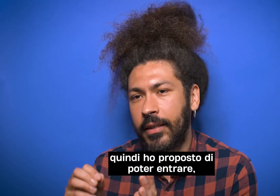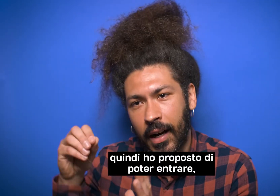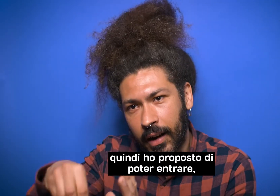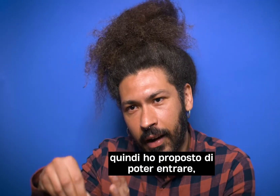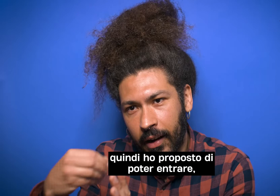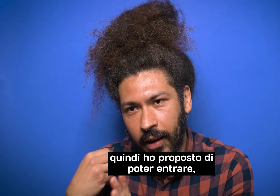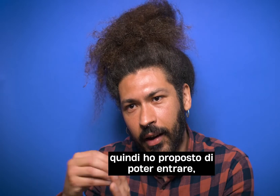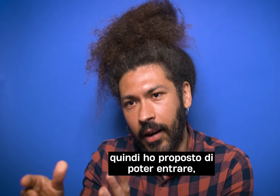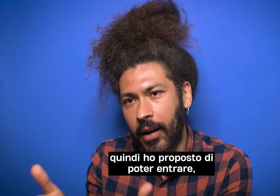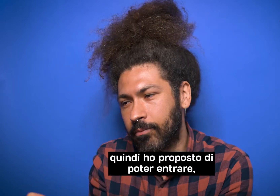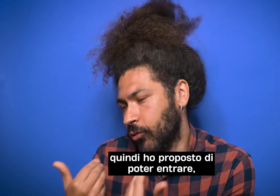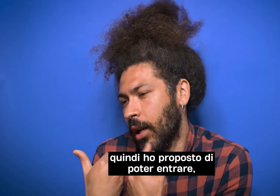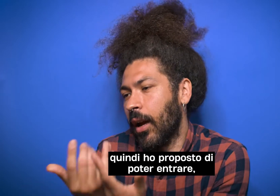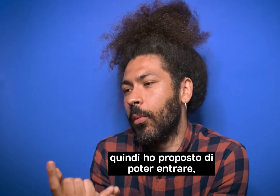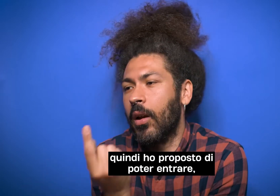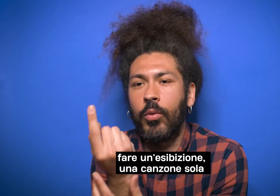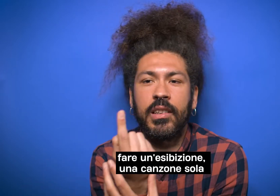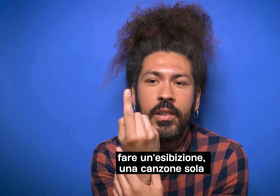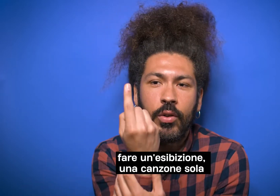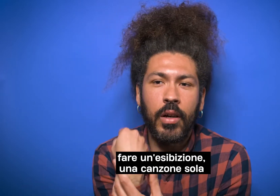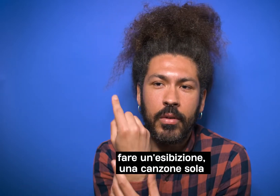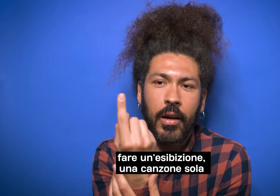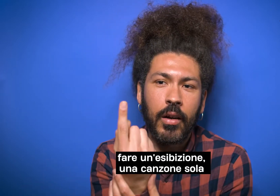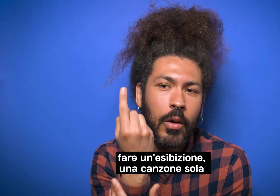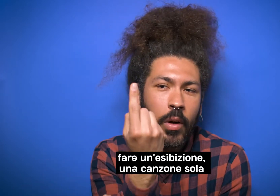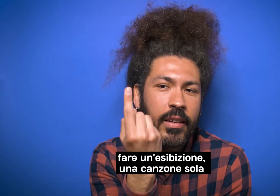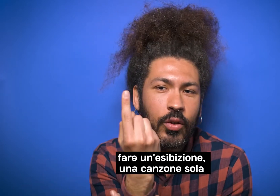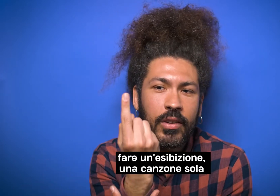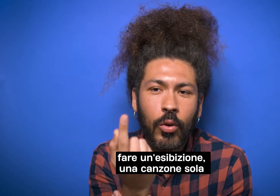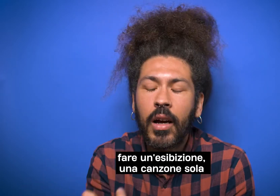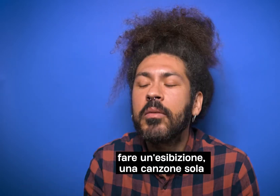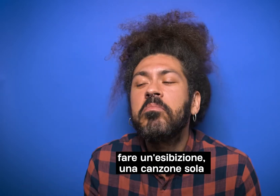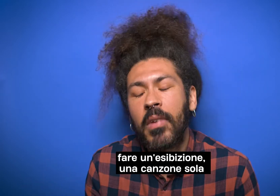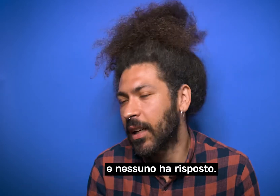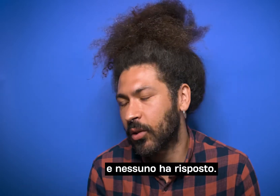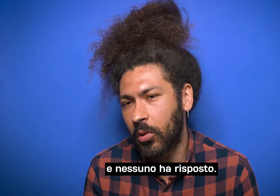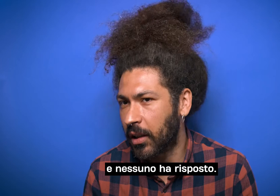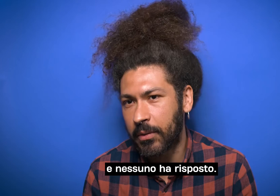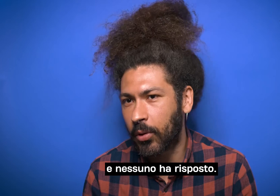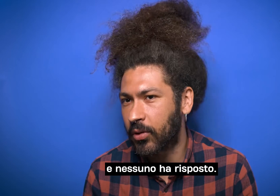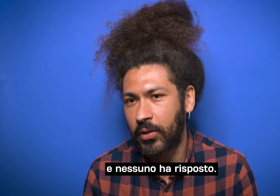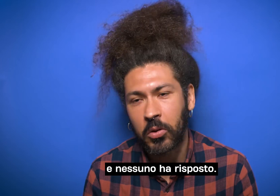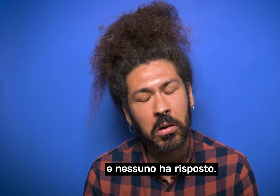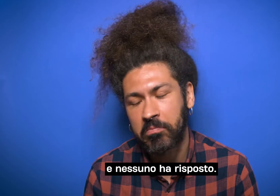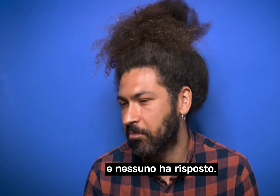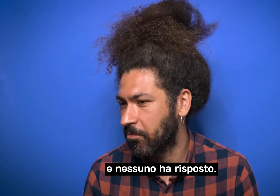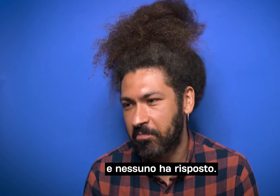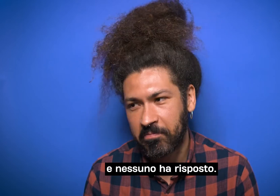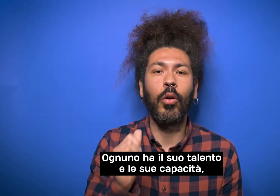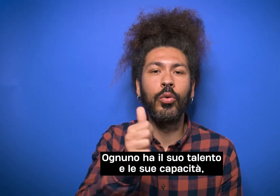entrare, cioè come un'esibizione mia, una canzone sola, e nessuno ha risposto. No. Ognuno